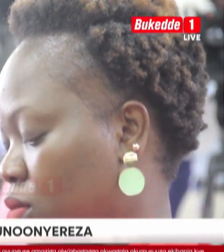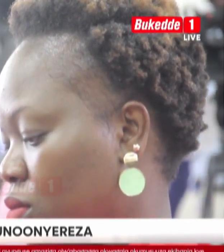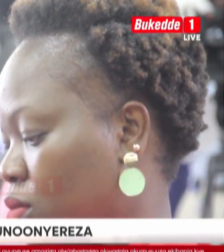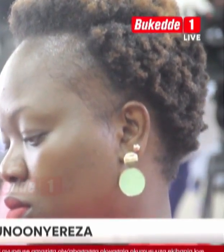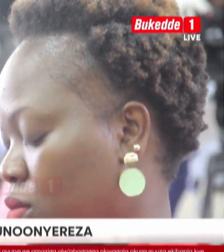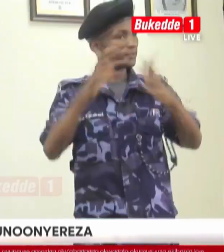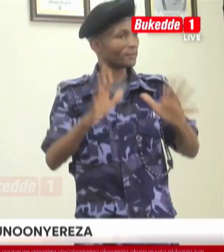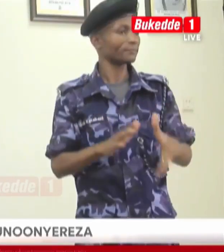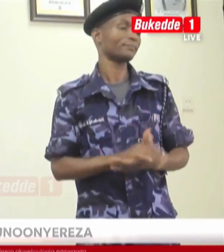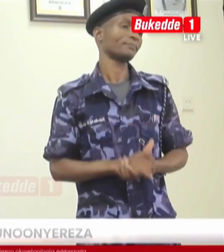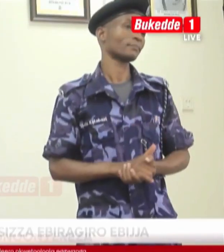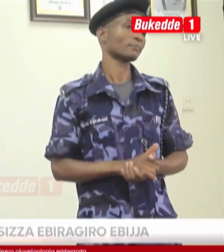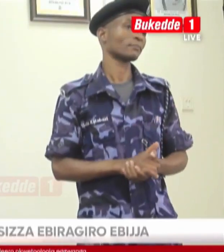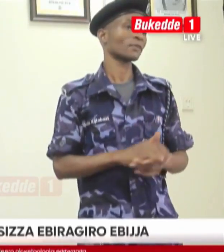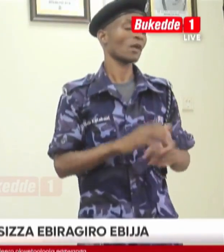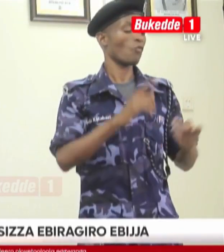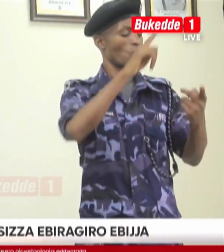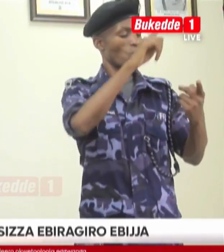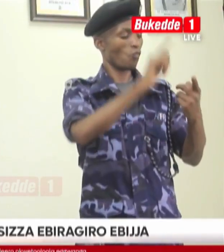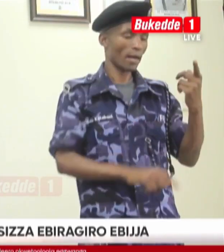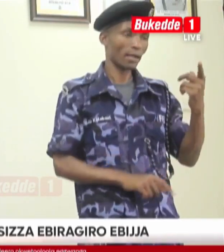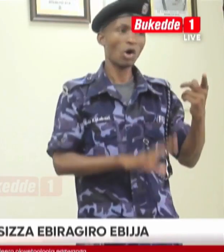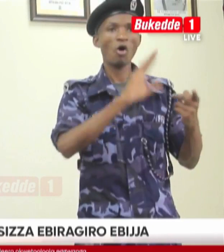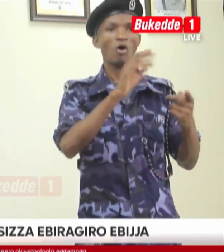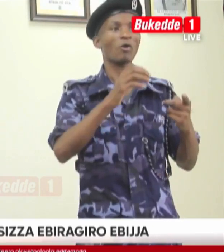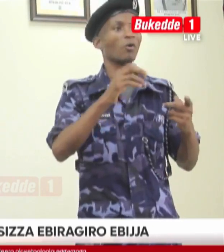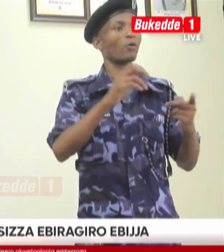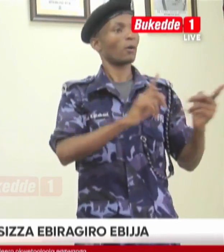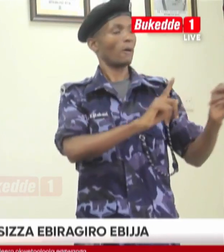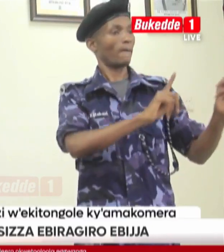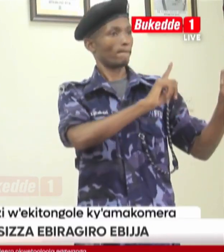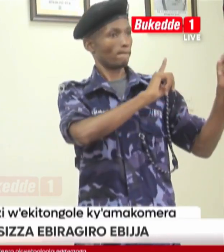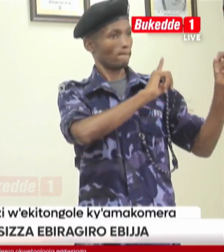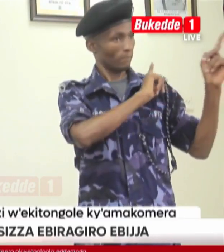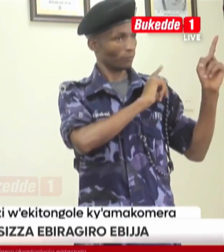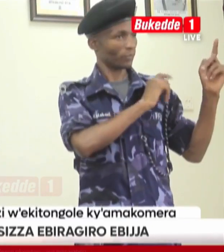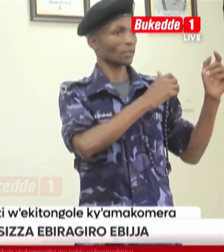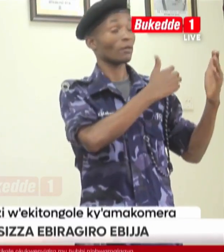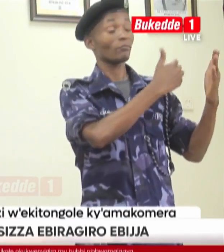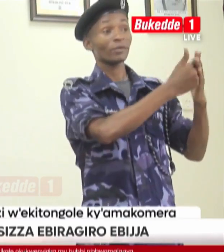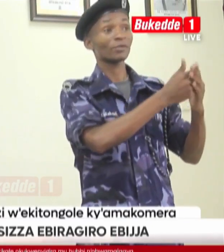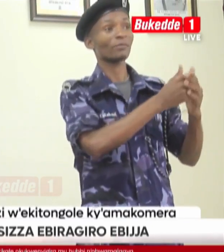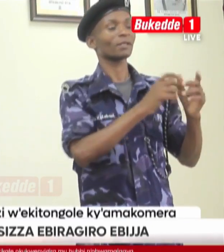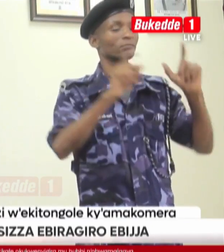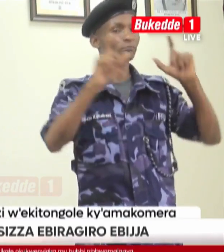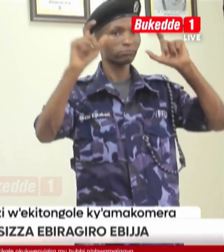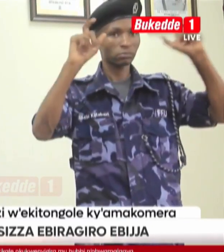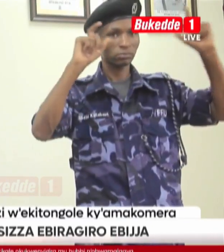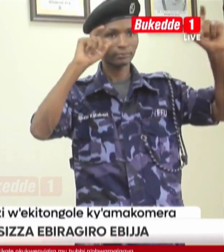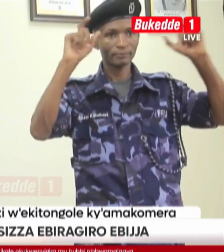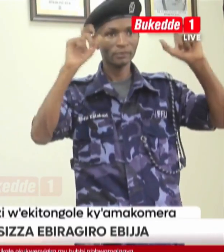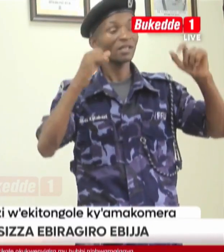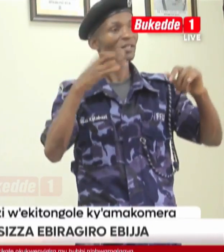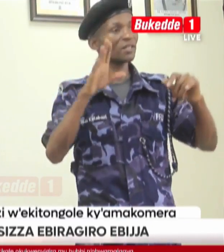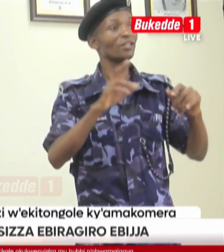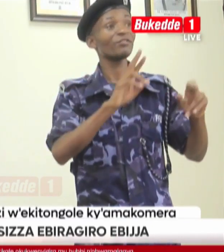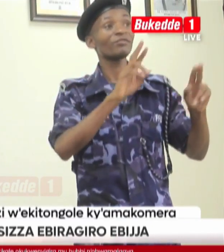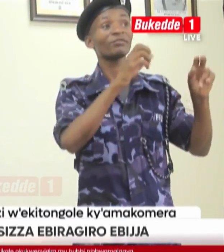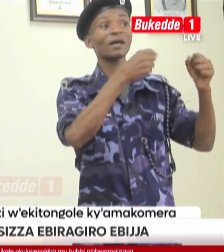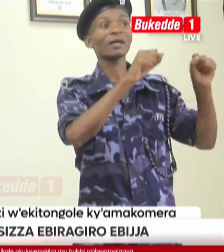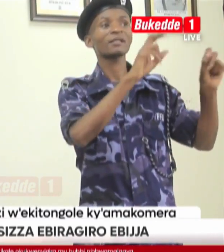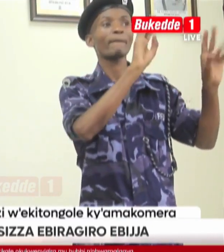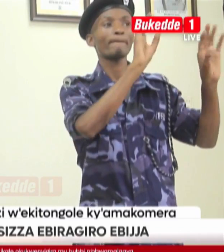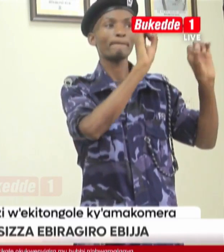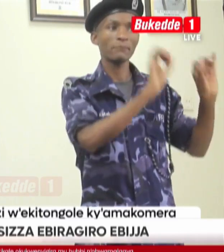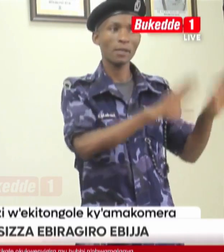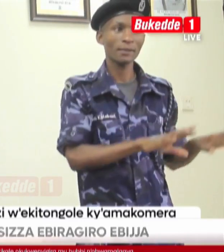emmondo n'ebirala. Buli musirikale yena waali abeere bulindaala kubanga bw'otakola bw'otyo